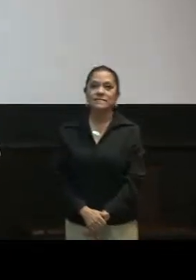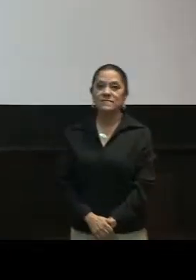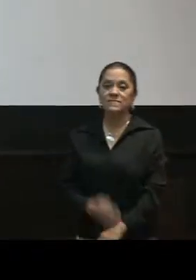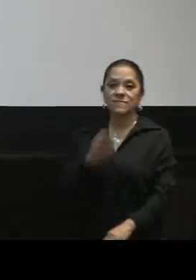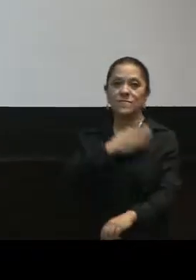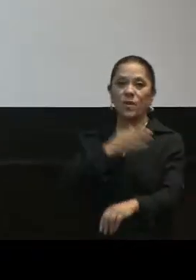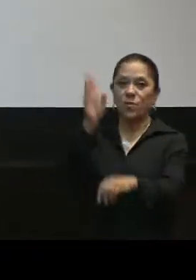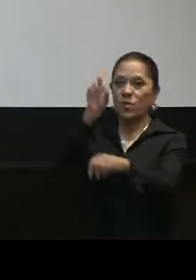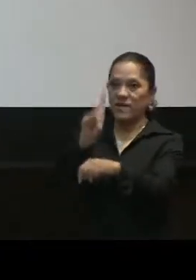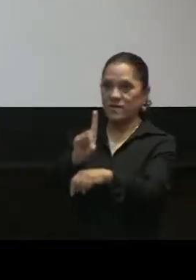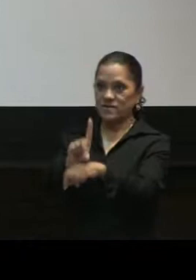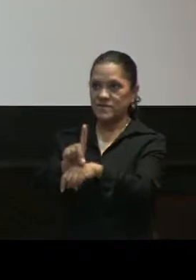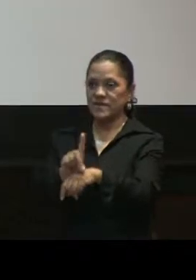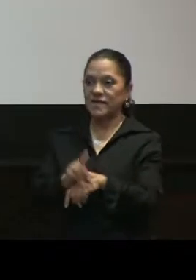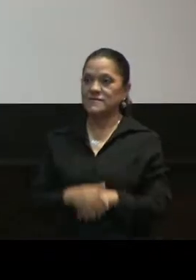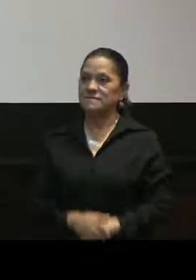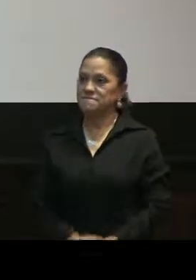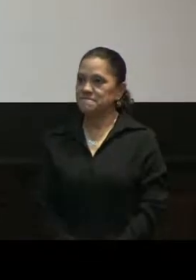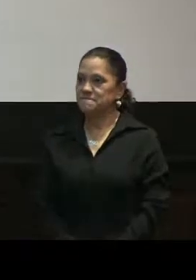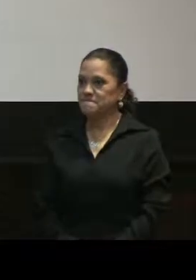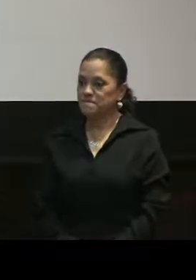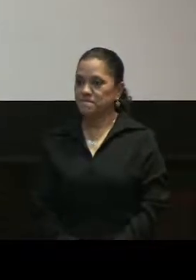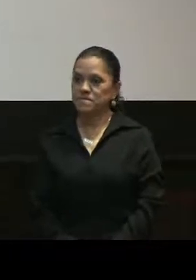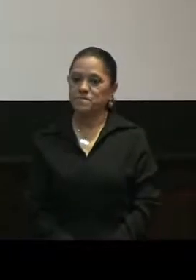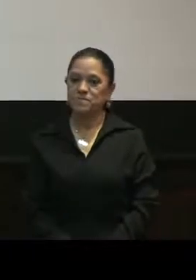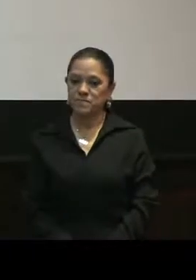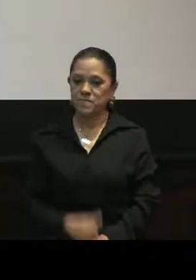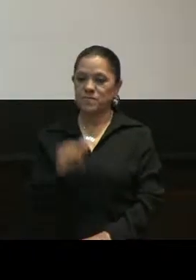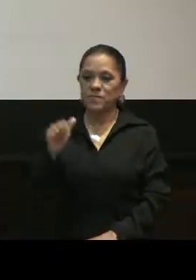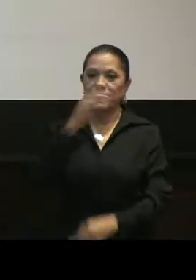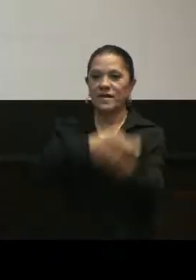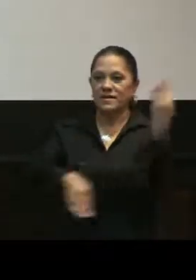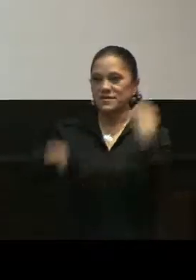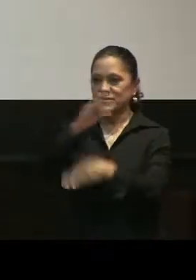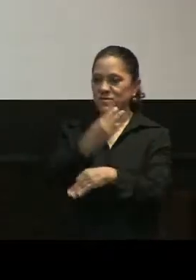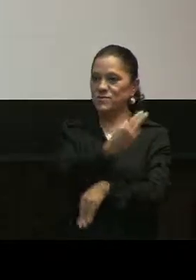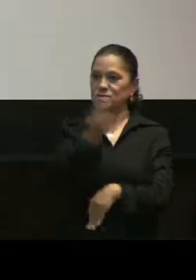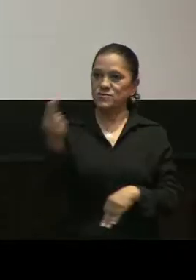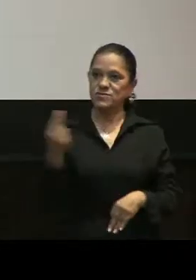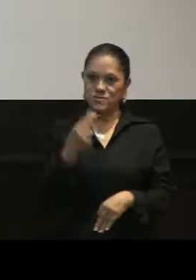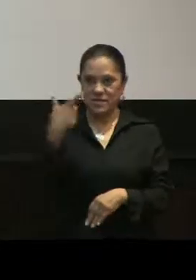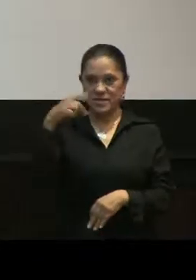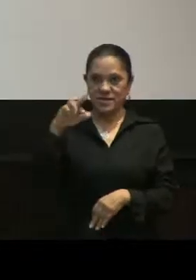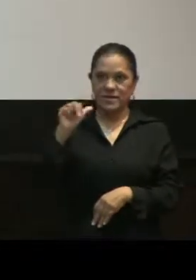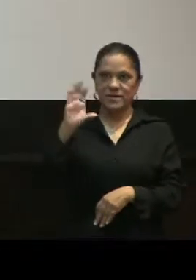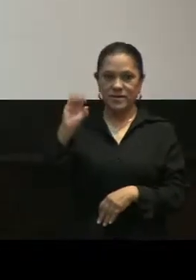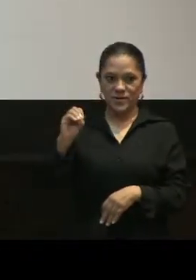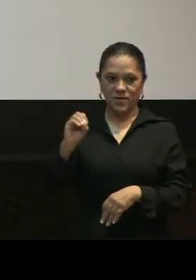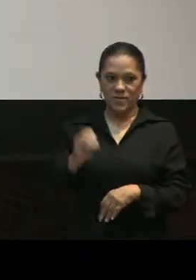Muy buenos días a todos ustedes, Graco Ramírez,